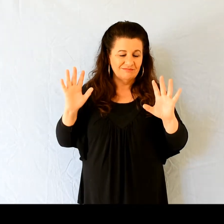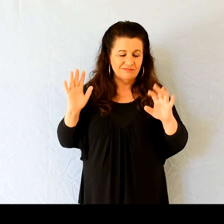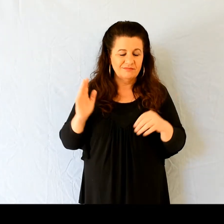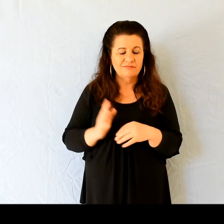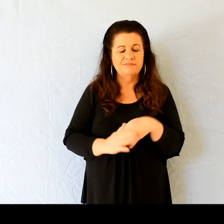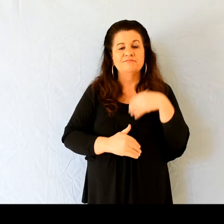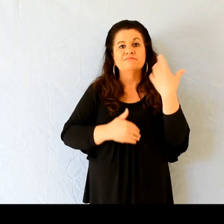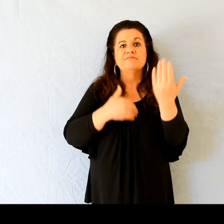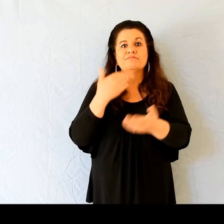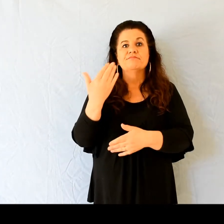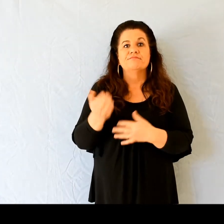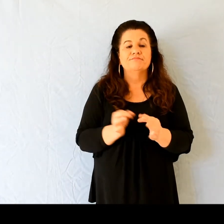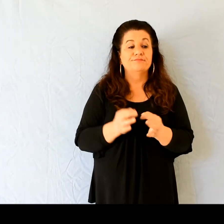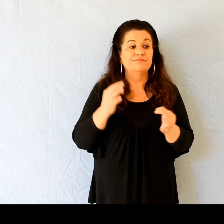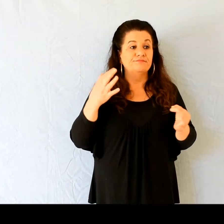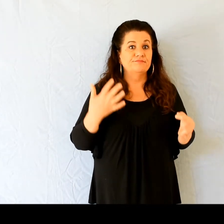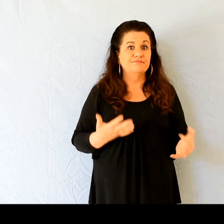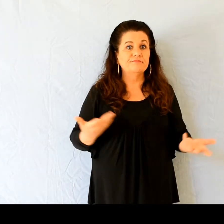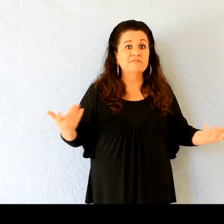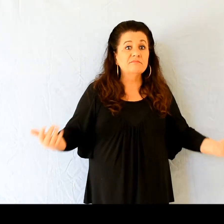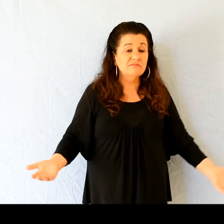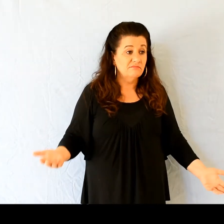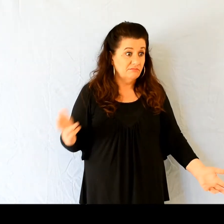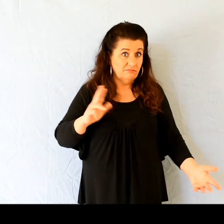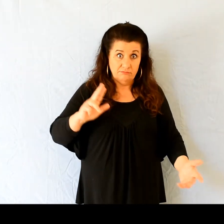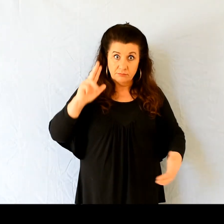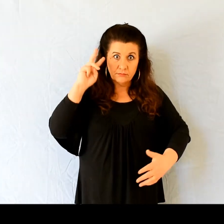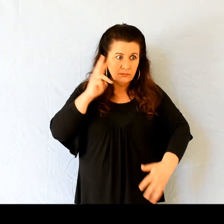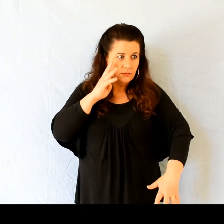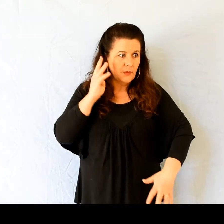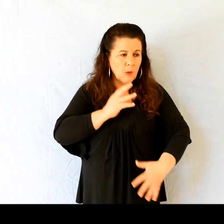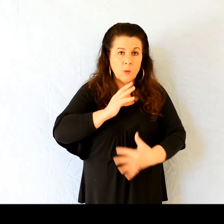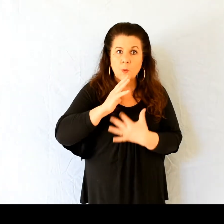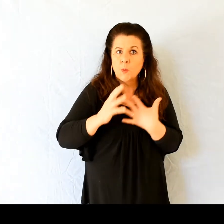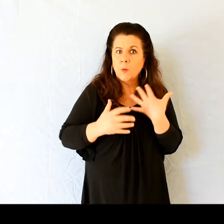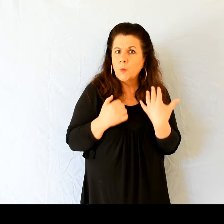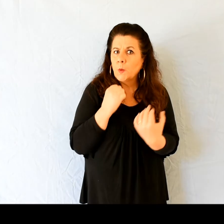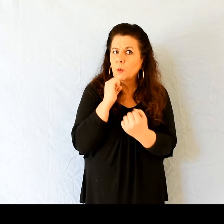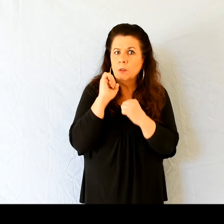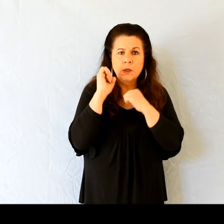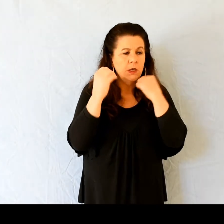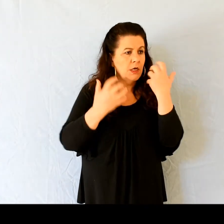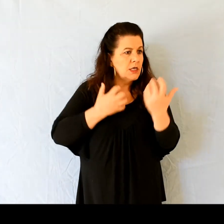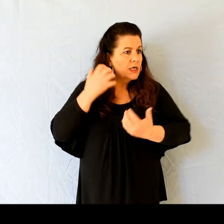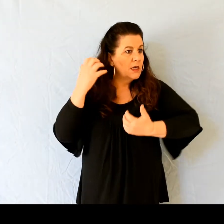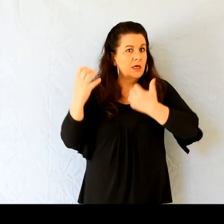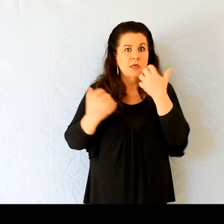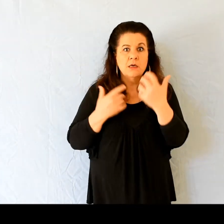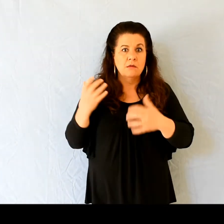Finalement, il n'y eut plus de remède à la fureur grandissante du Seigneur contre son peuple.